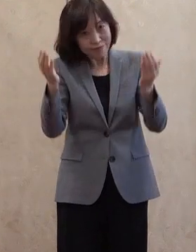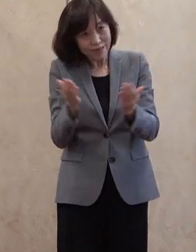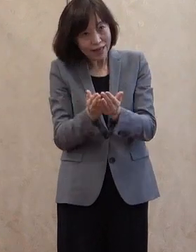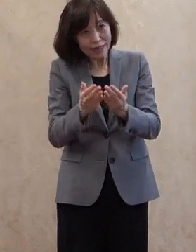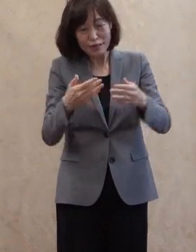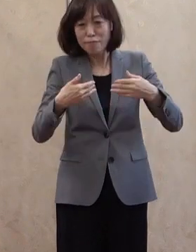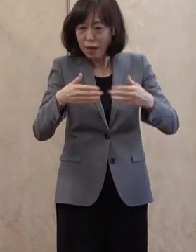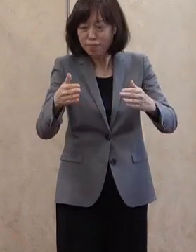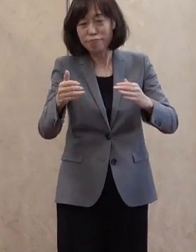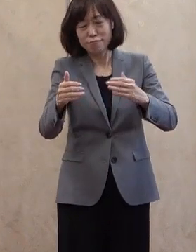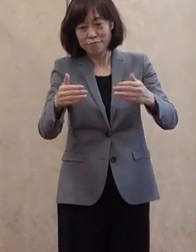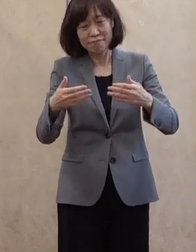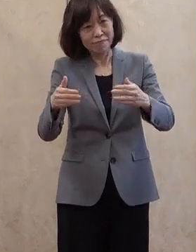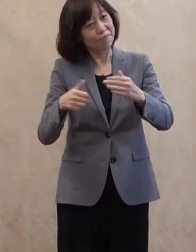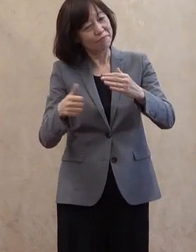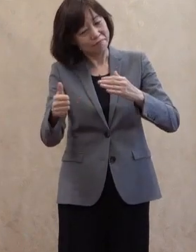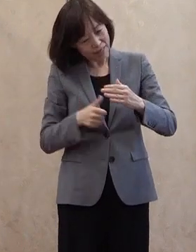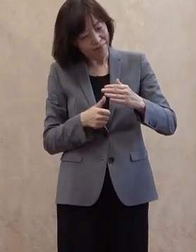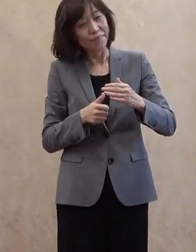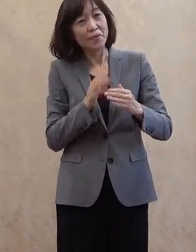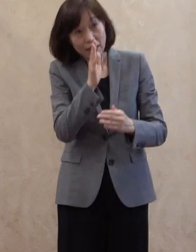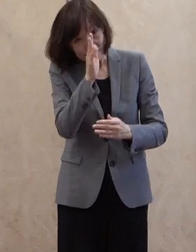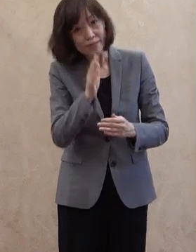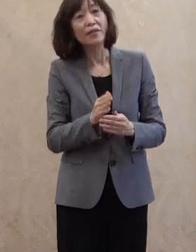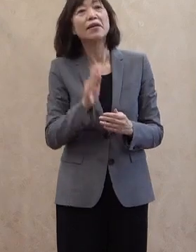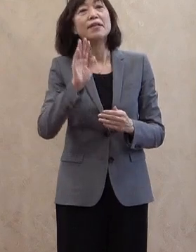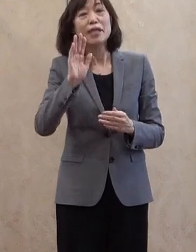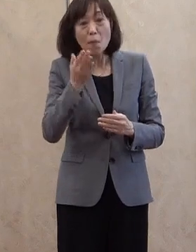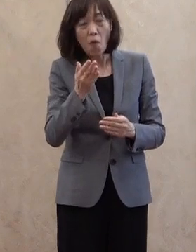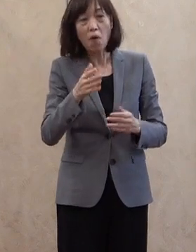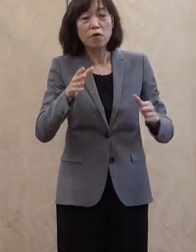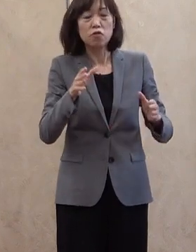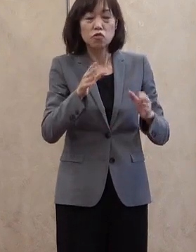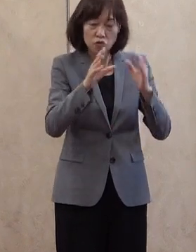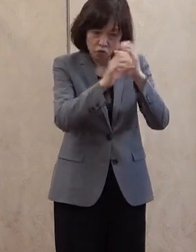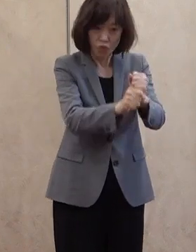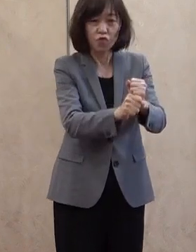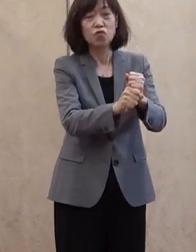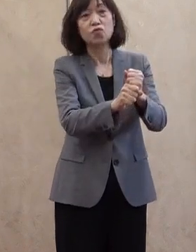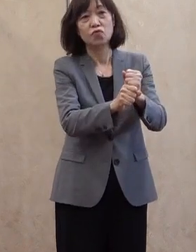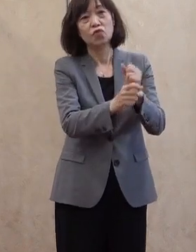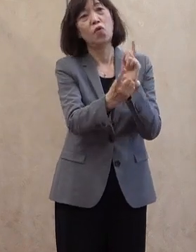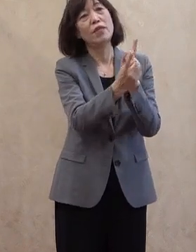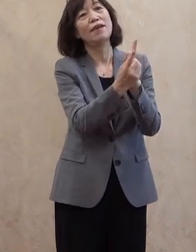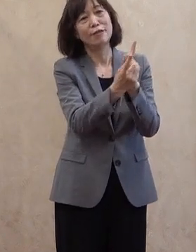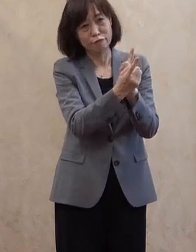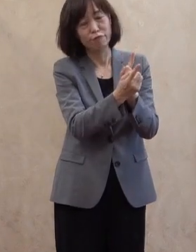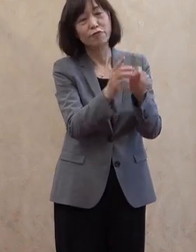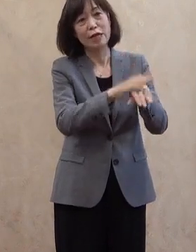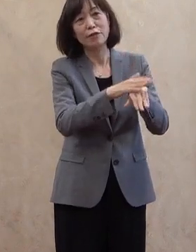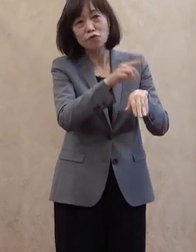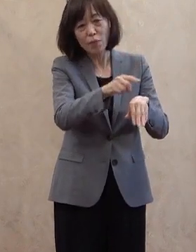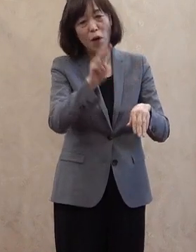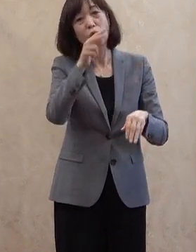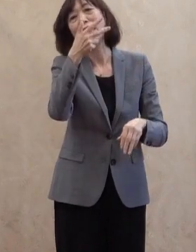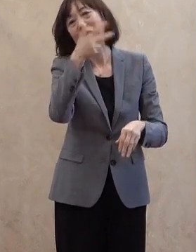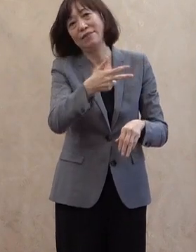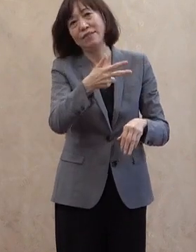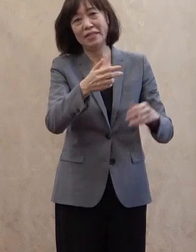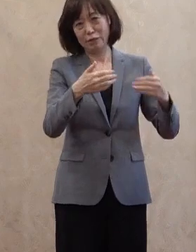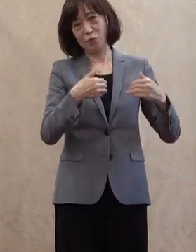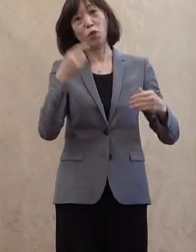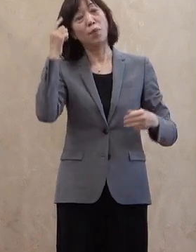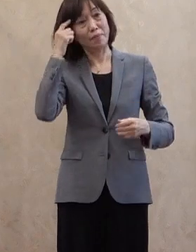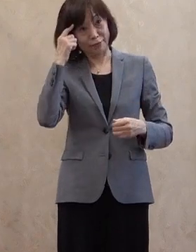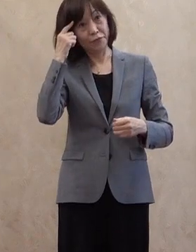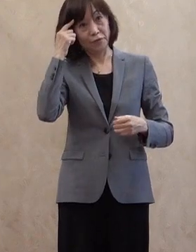この繁華街である大阪市内をより集中的に対策を取るということが必要ではないかというふうに思っていますので、そのまん延